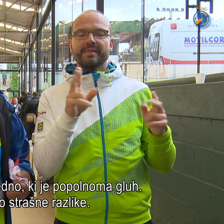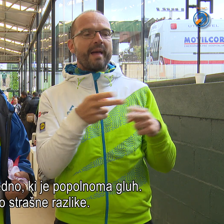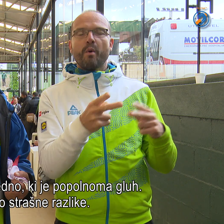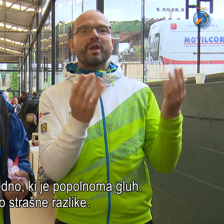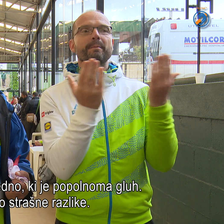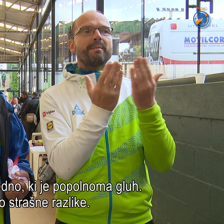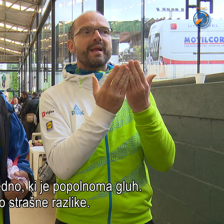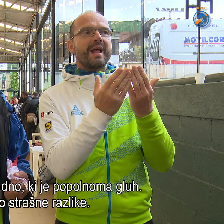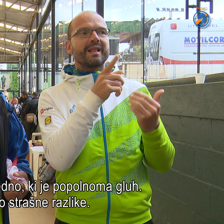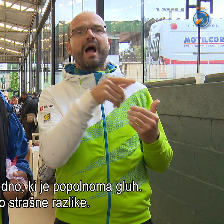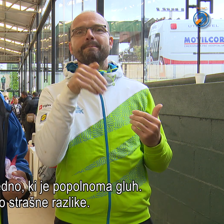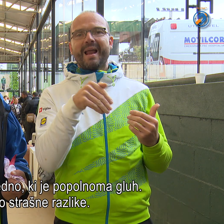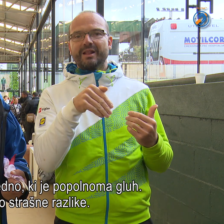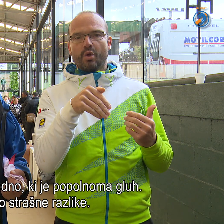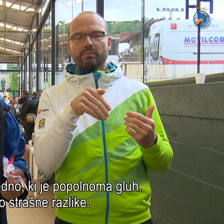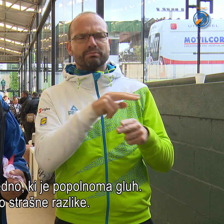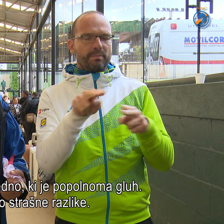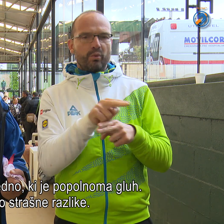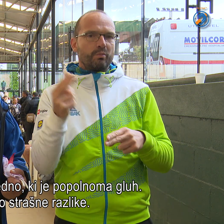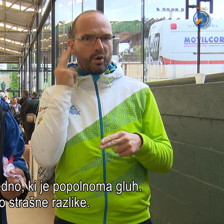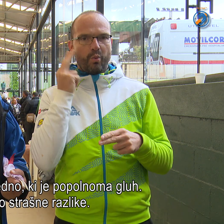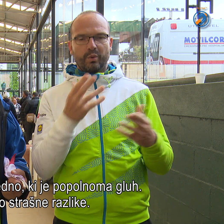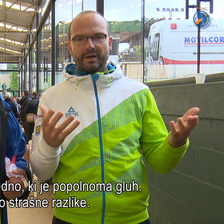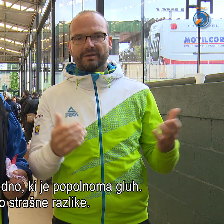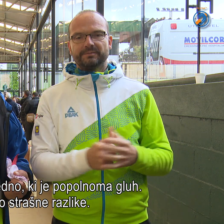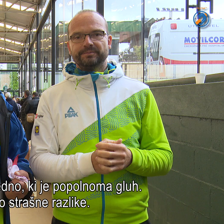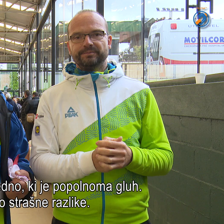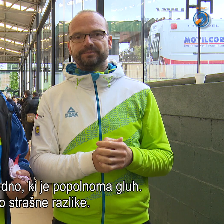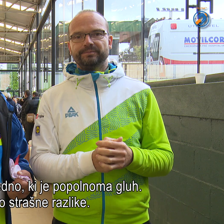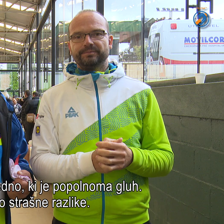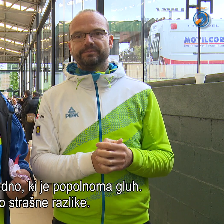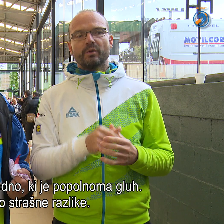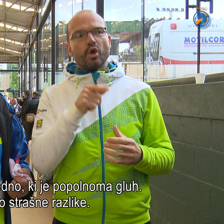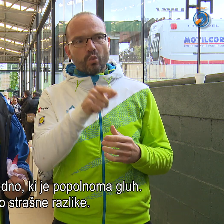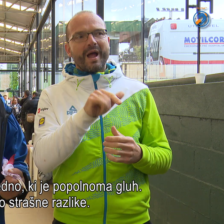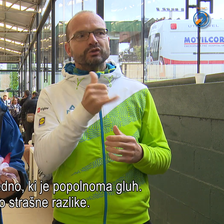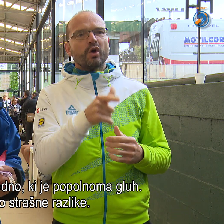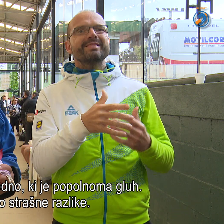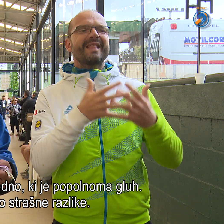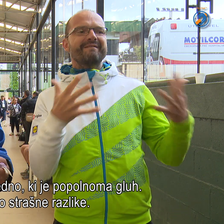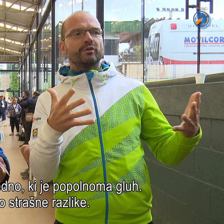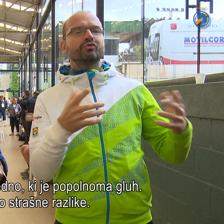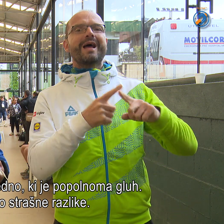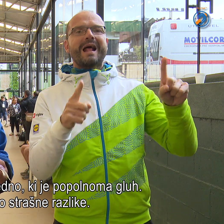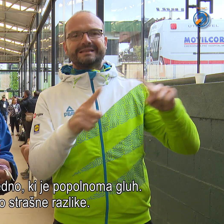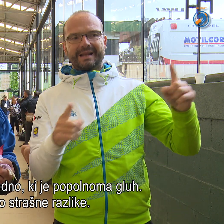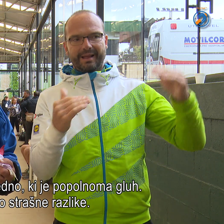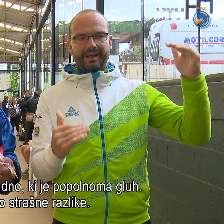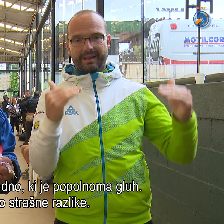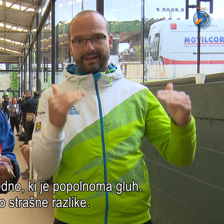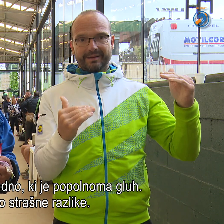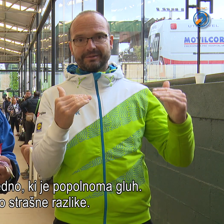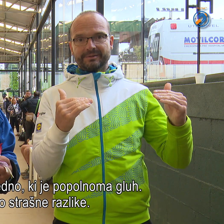primeru in Marino enako vreden, mislim, ker je popolnoma gluh. Tako da tukaj so strašne razlike.